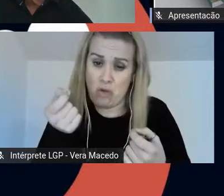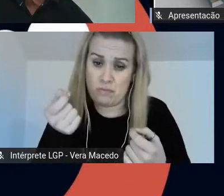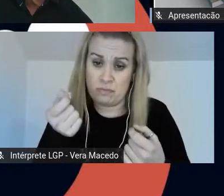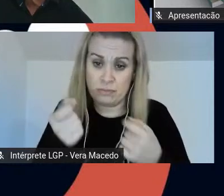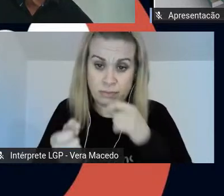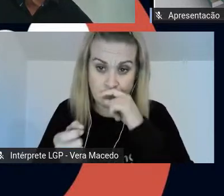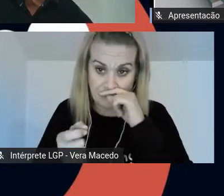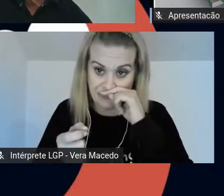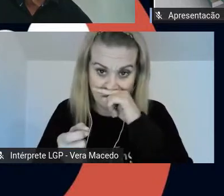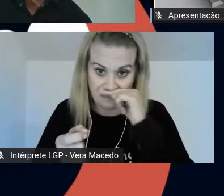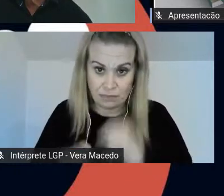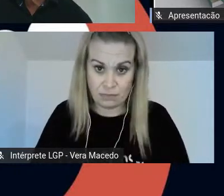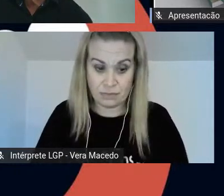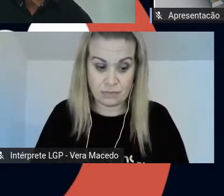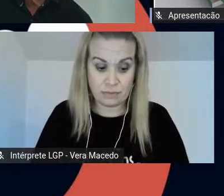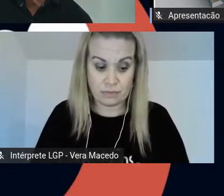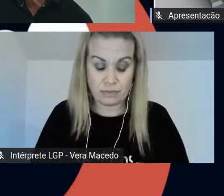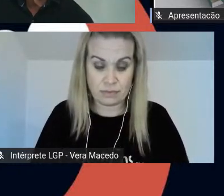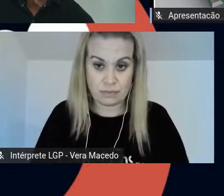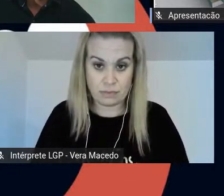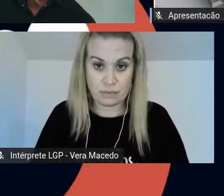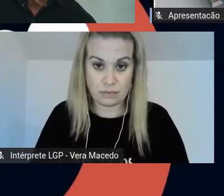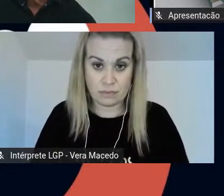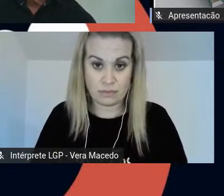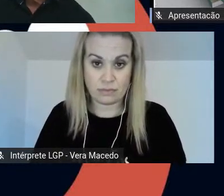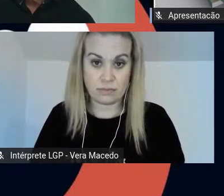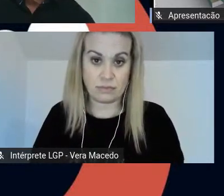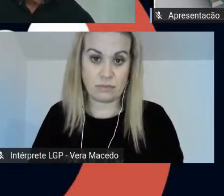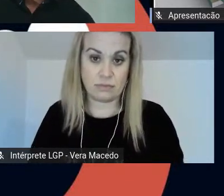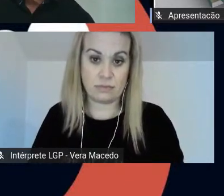os capítulos, como tá organizado?